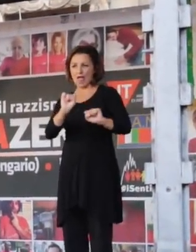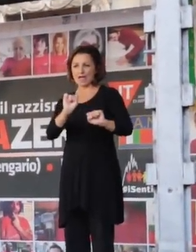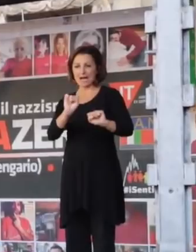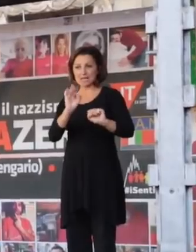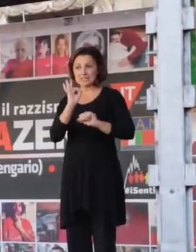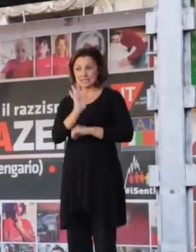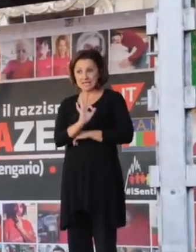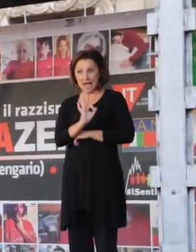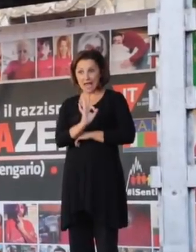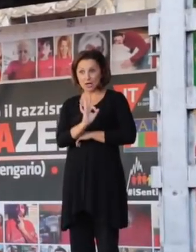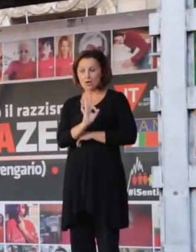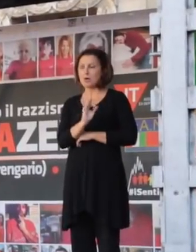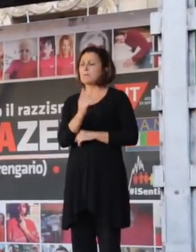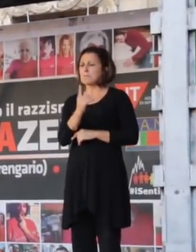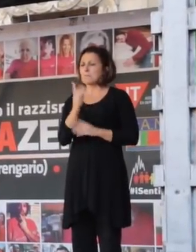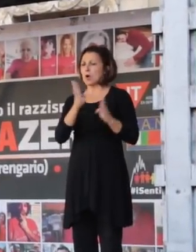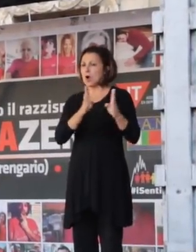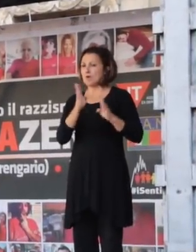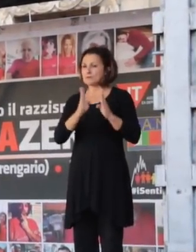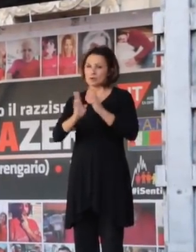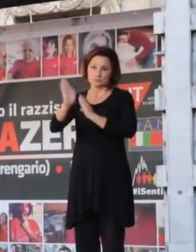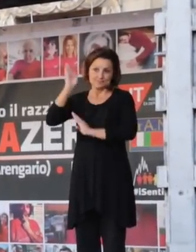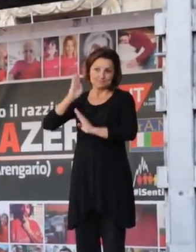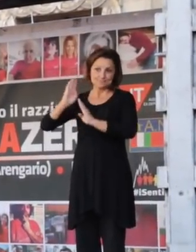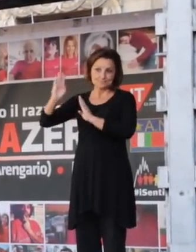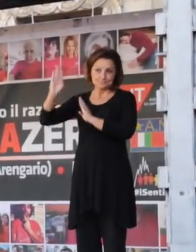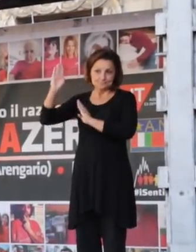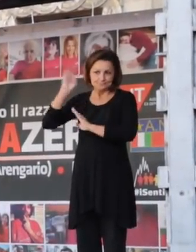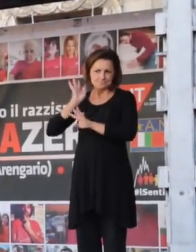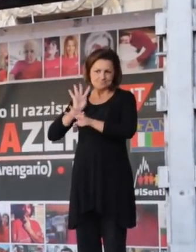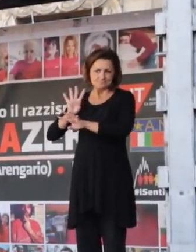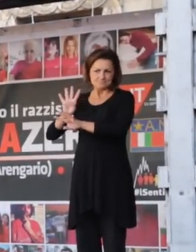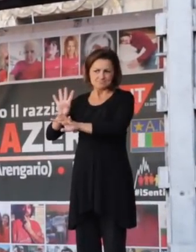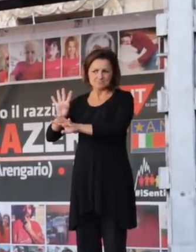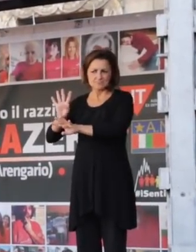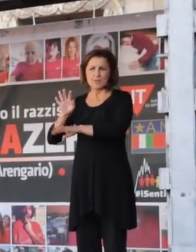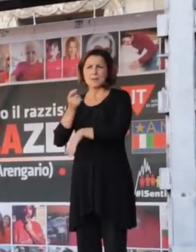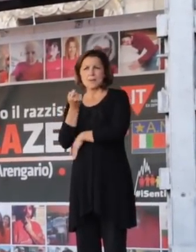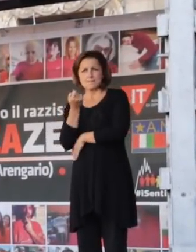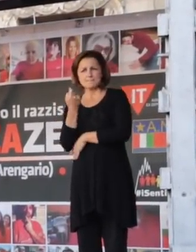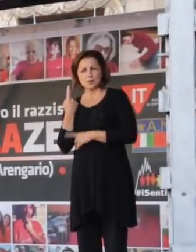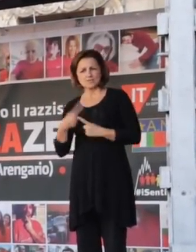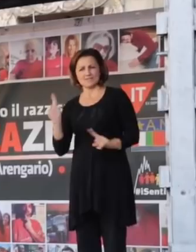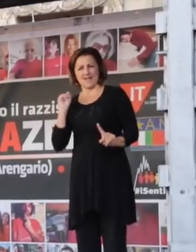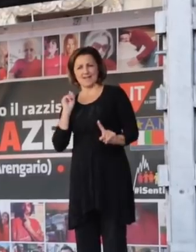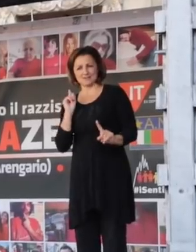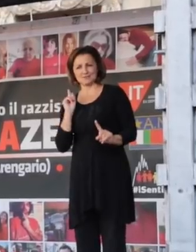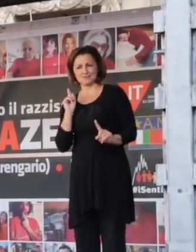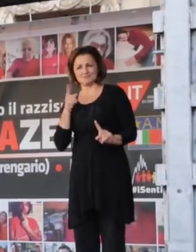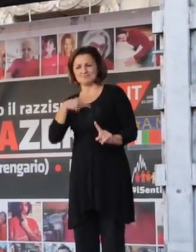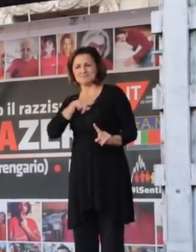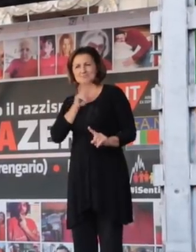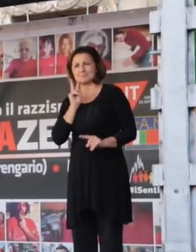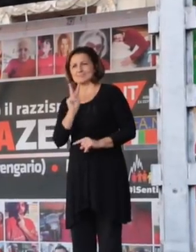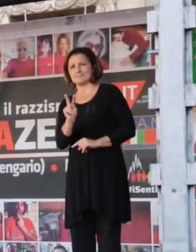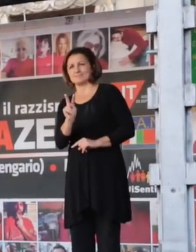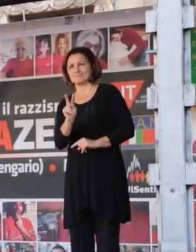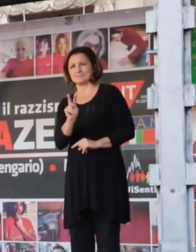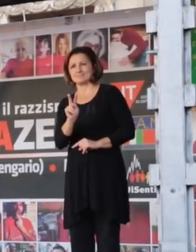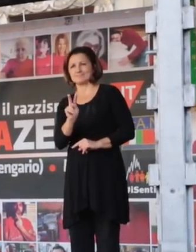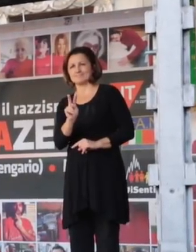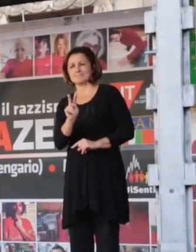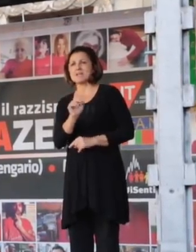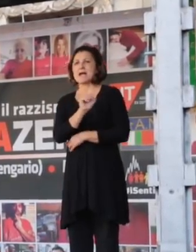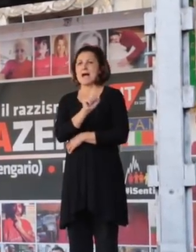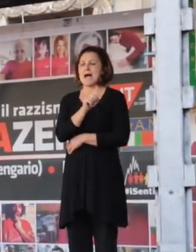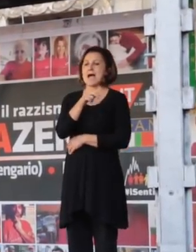po' diverse dai presidi tradizionali. Per noi, organizzatori, AMPI, ANED e